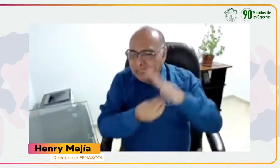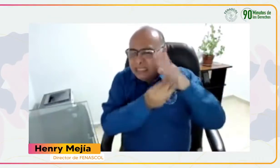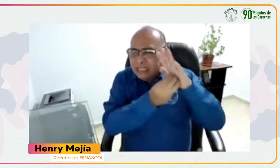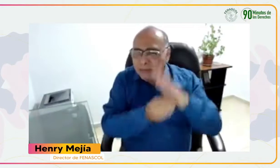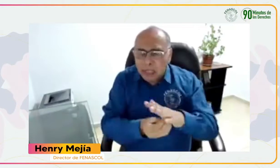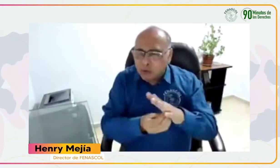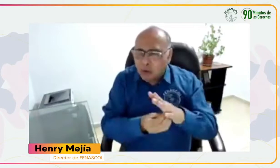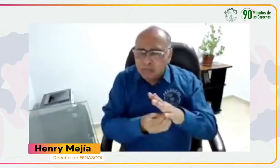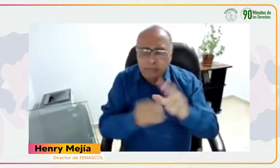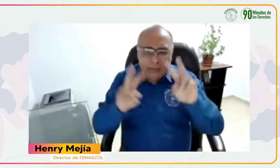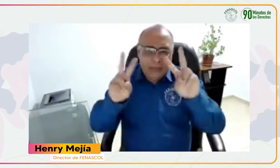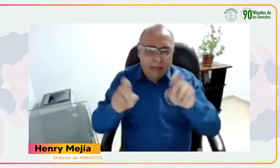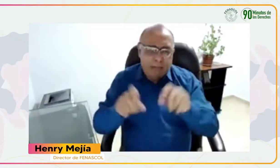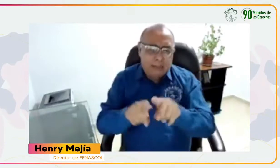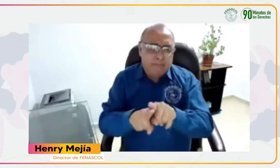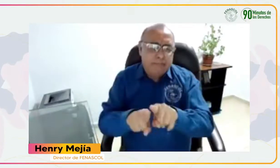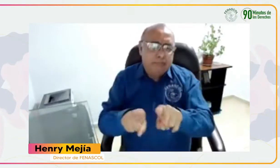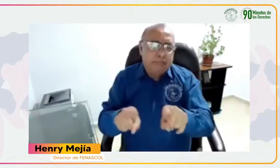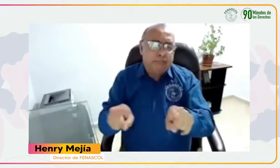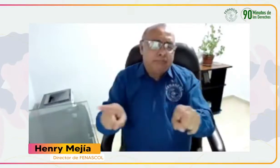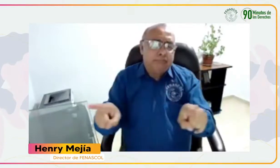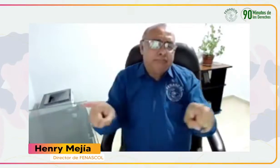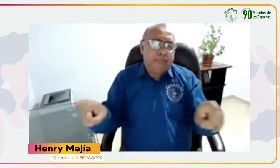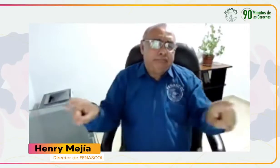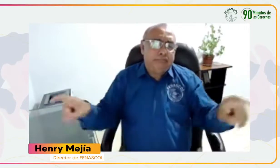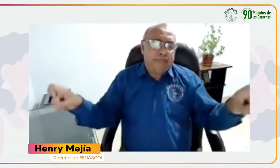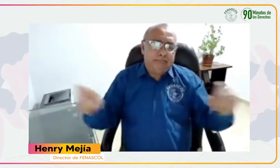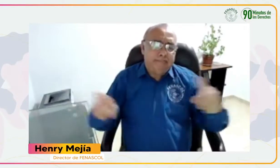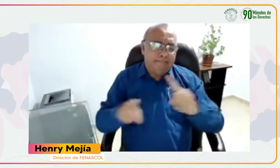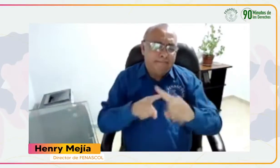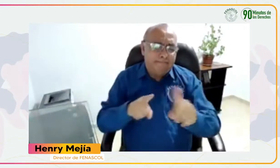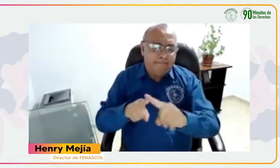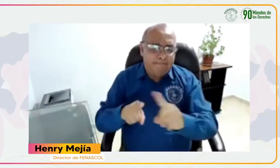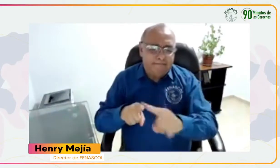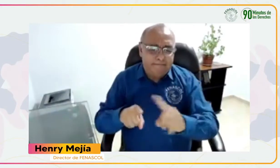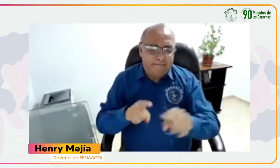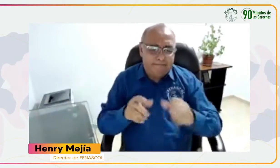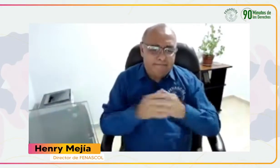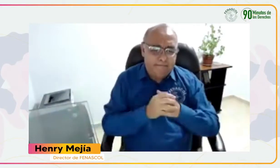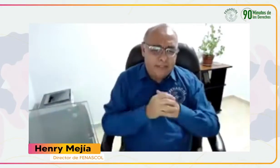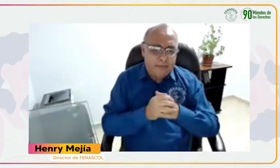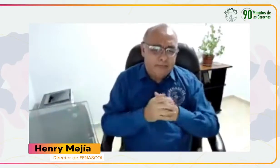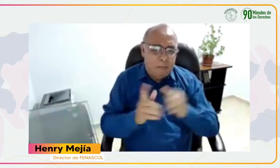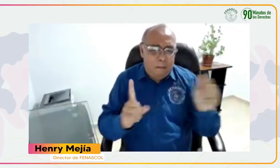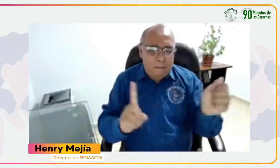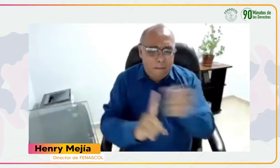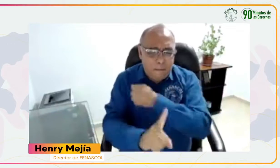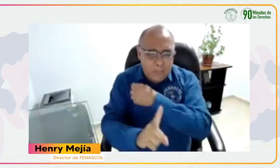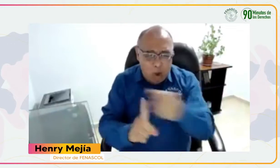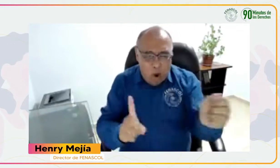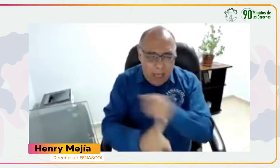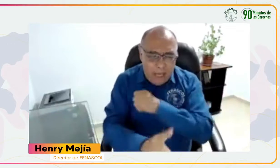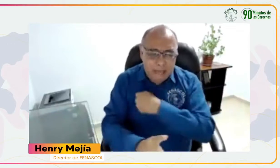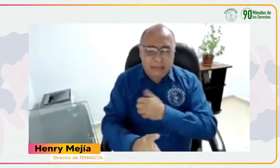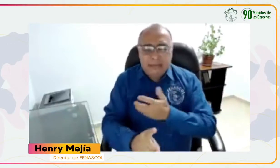años fueron vulneradas en sus derechos y en diferentes espacios y demás.